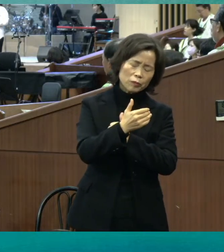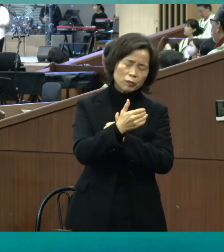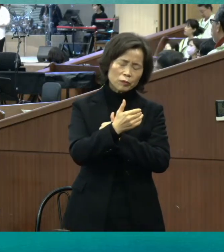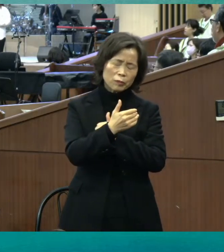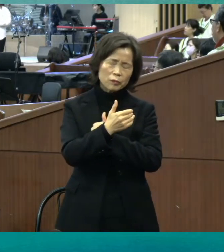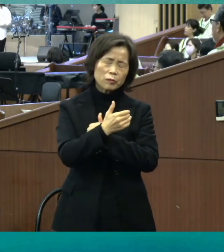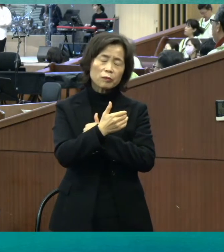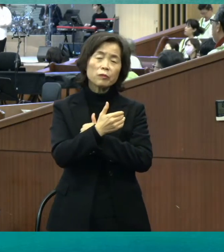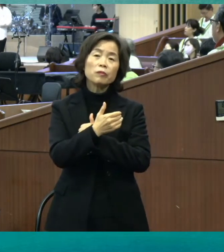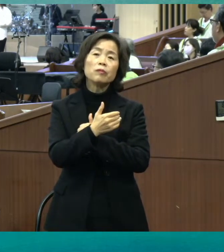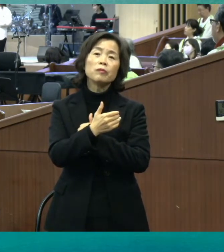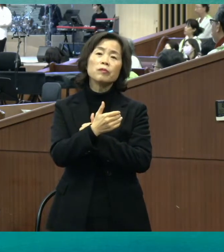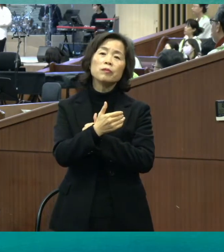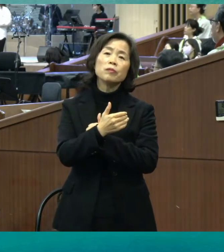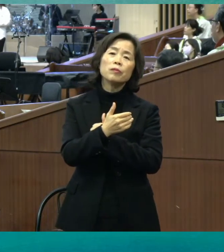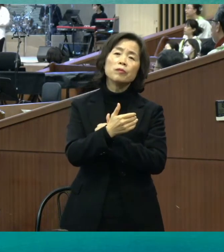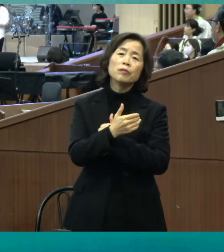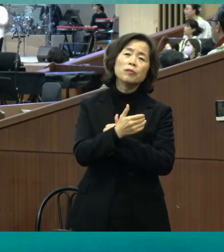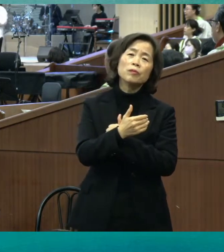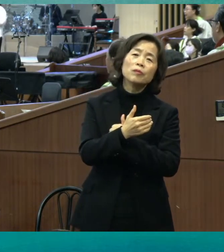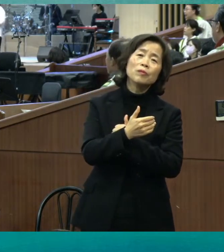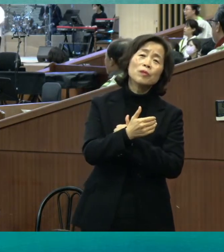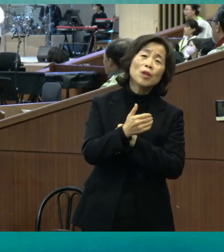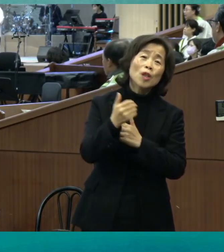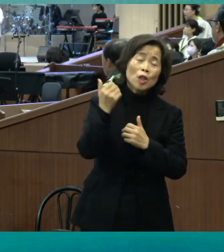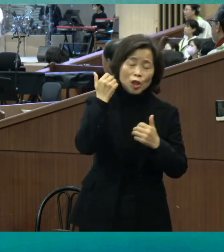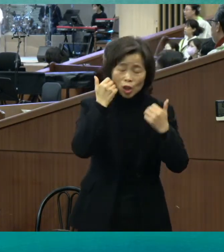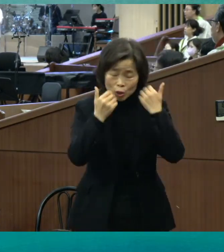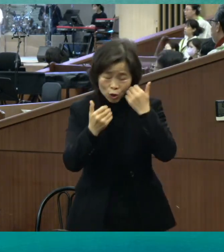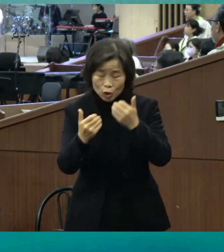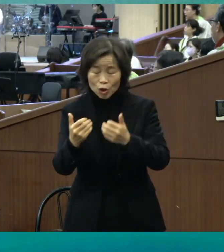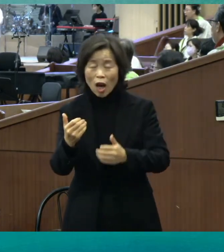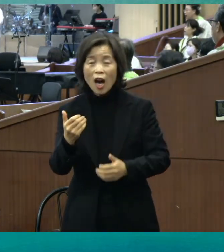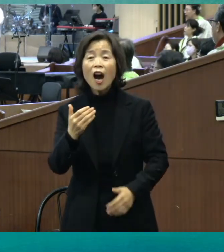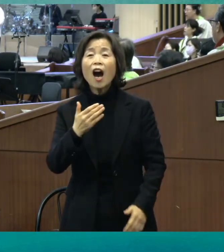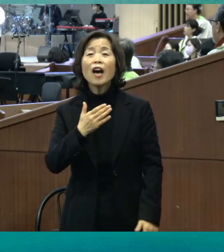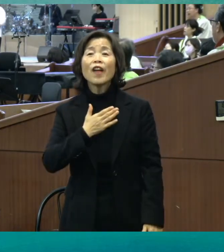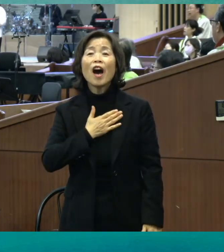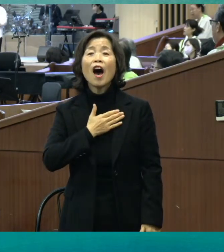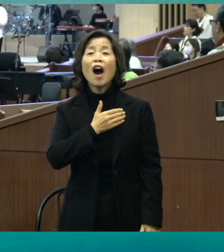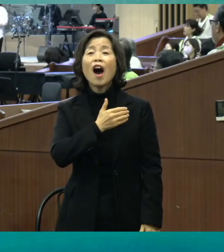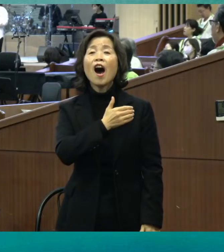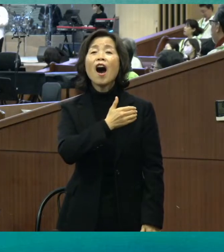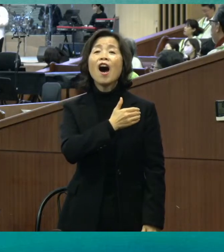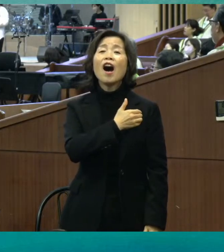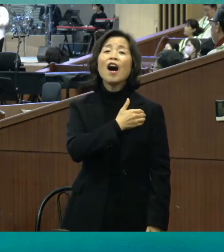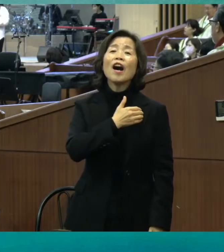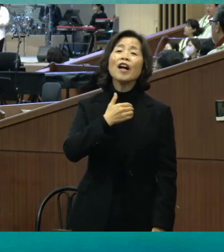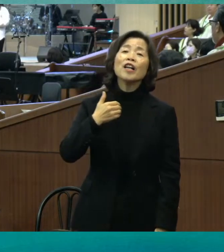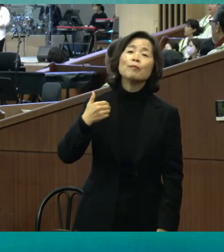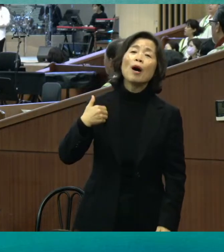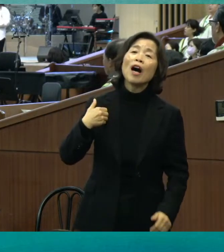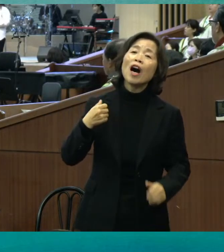품으리 그 누가 나를 만족해 하며 그 누가 날